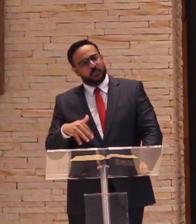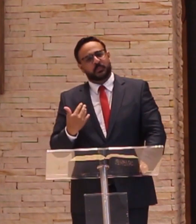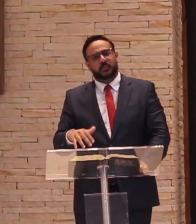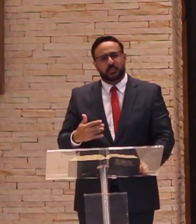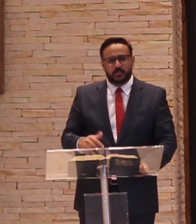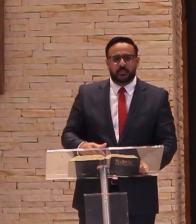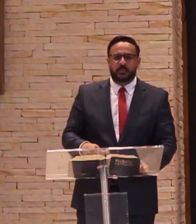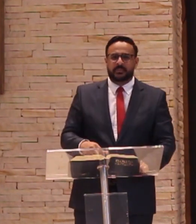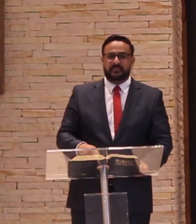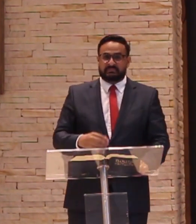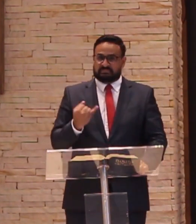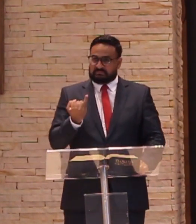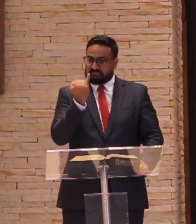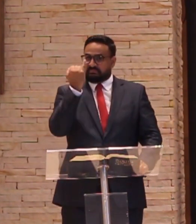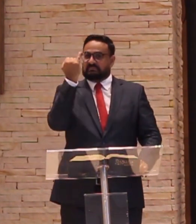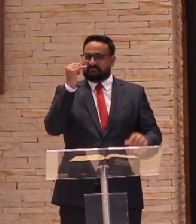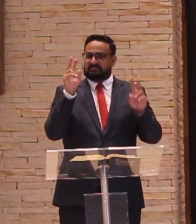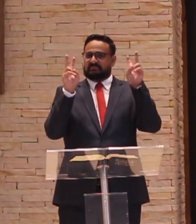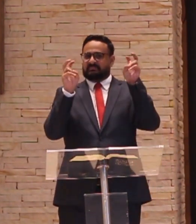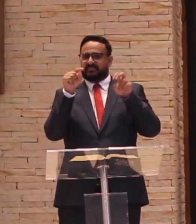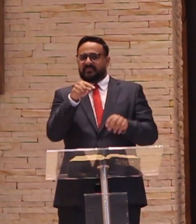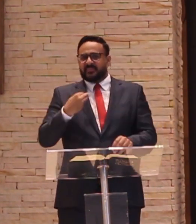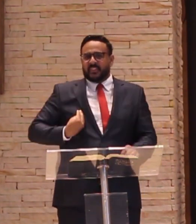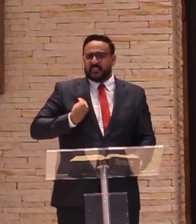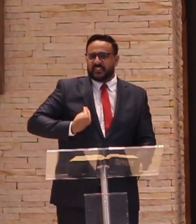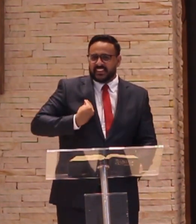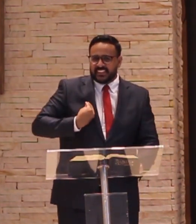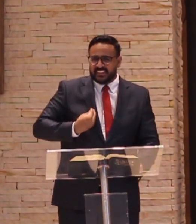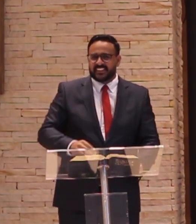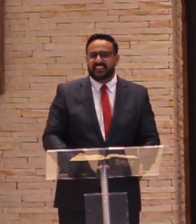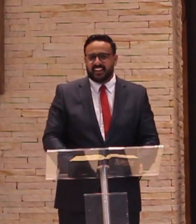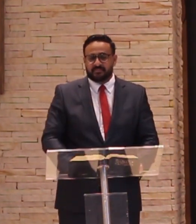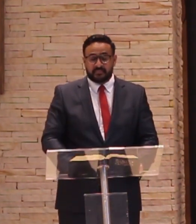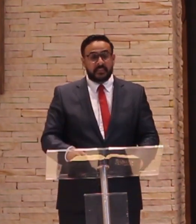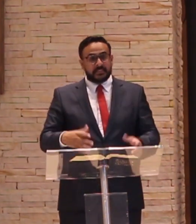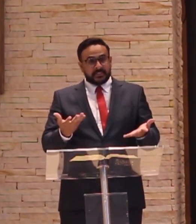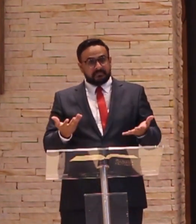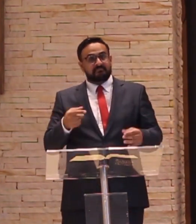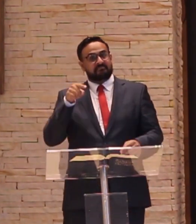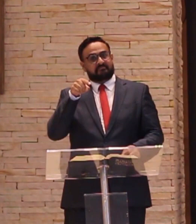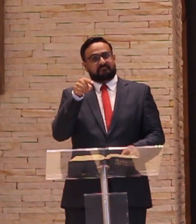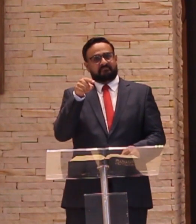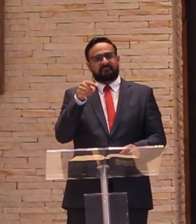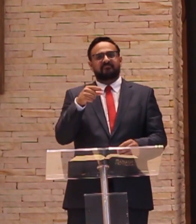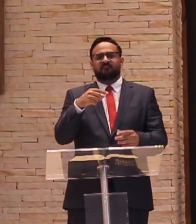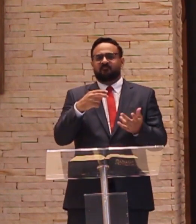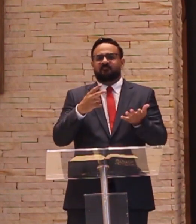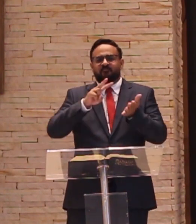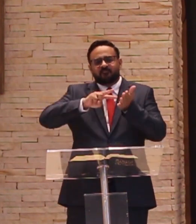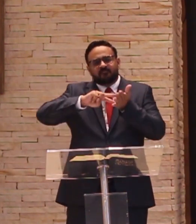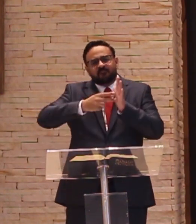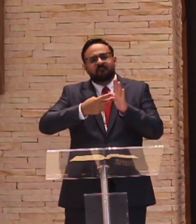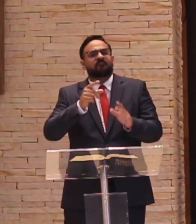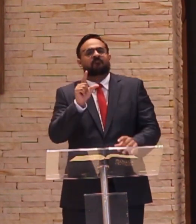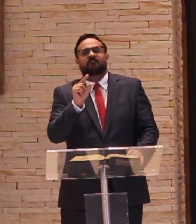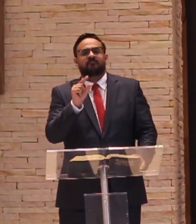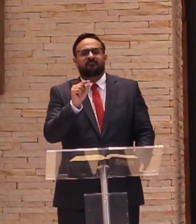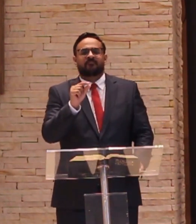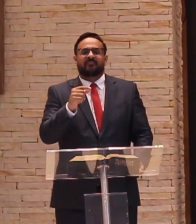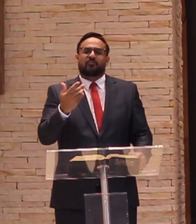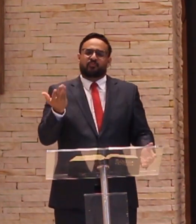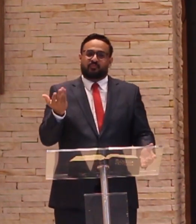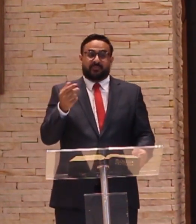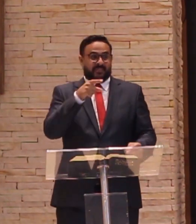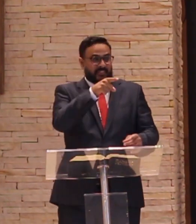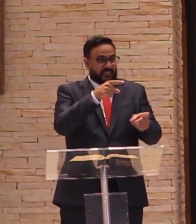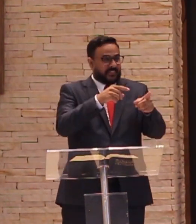elas terão o perdão e receberão a vida. Que importante é saber que é no